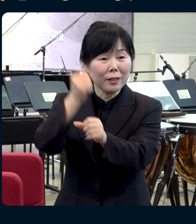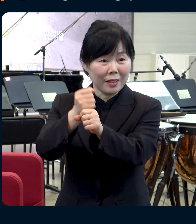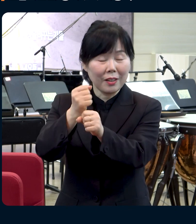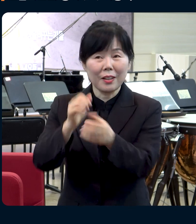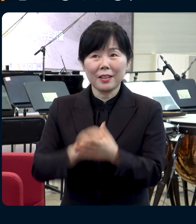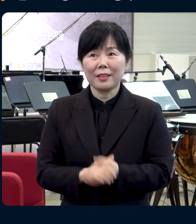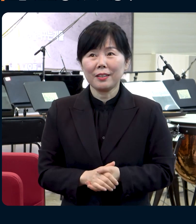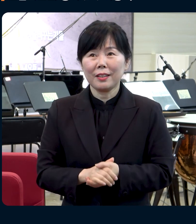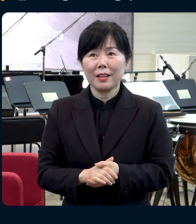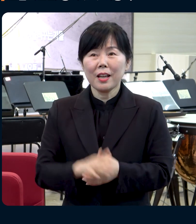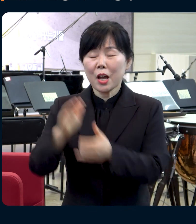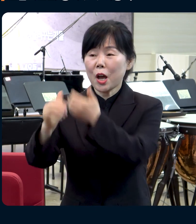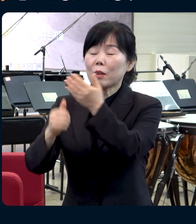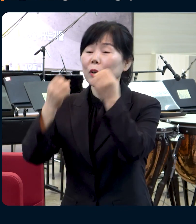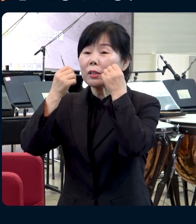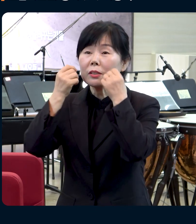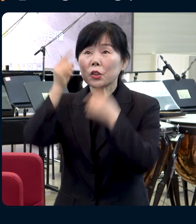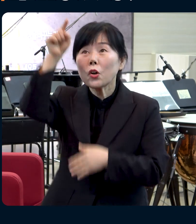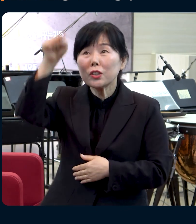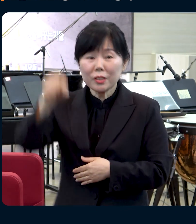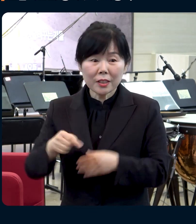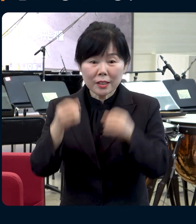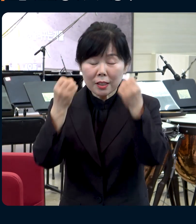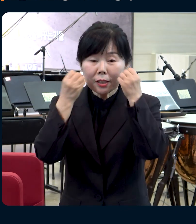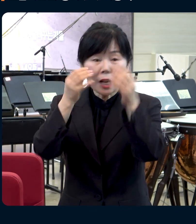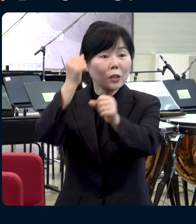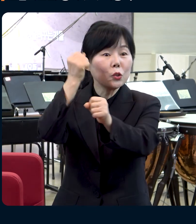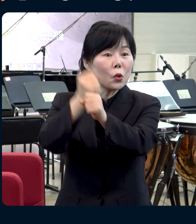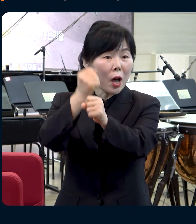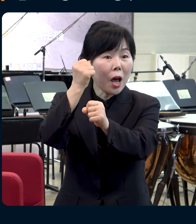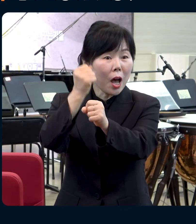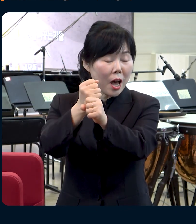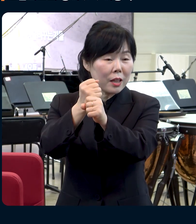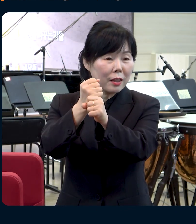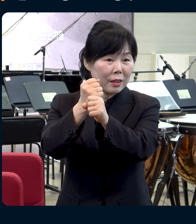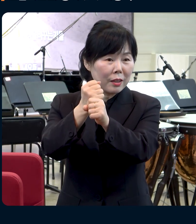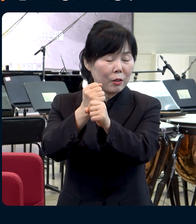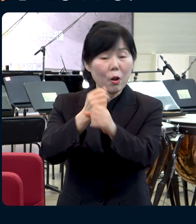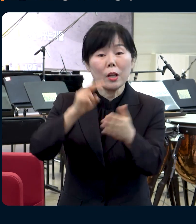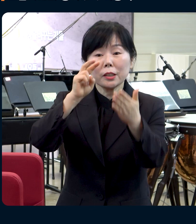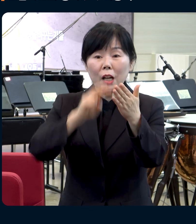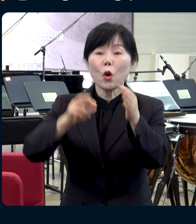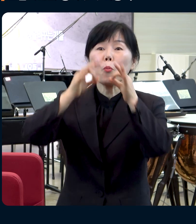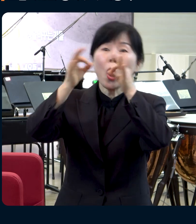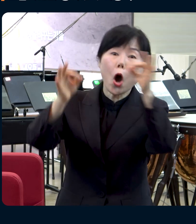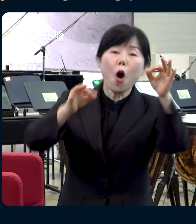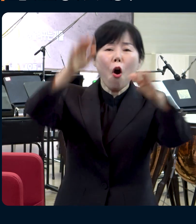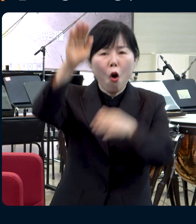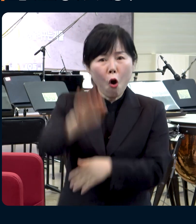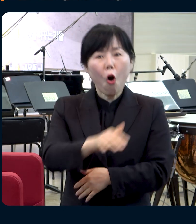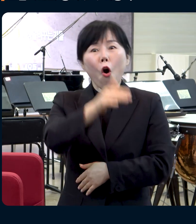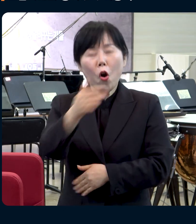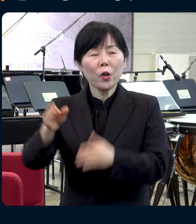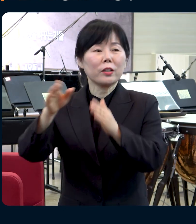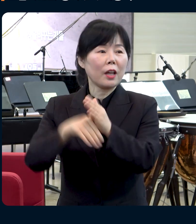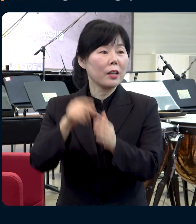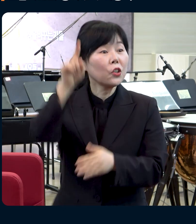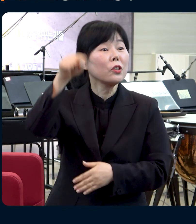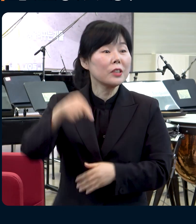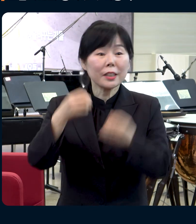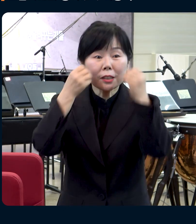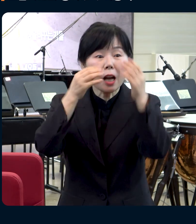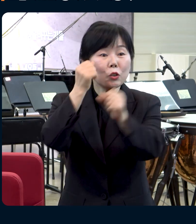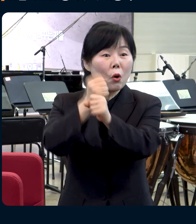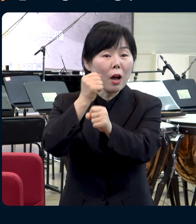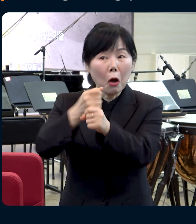하나님께서 천지를 창조하는 것 같은 그러한 느낌을 받는다고 해요. 그래서 어느 날 이 곡이 연주되고 나서 이 하이든